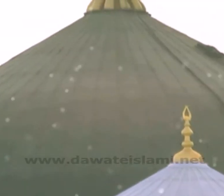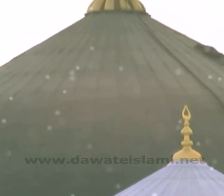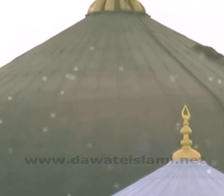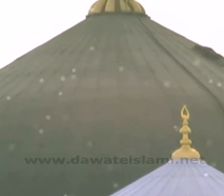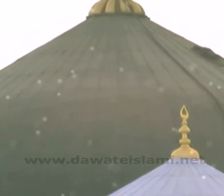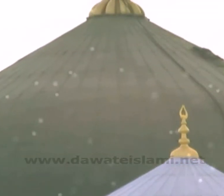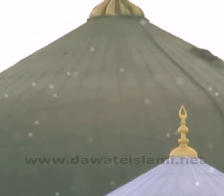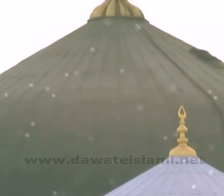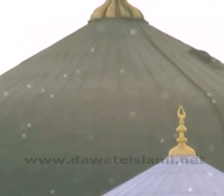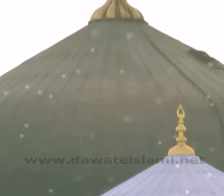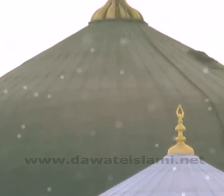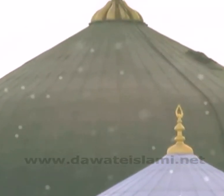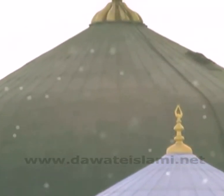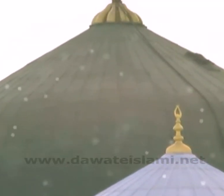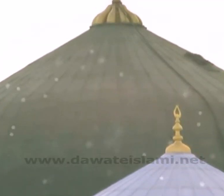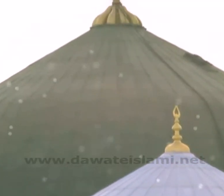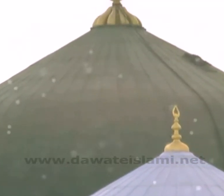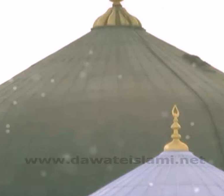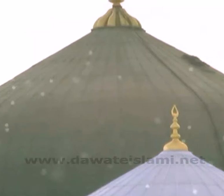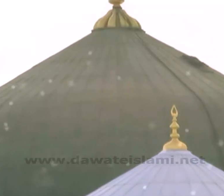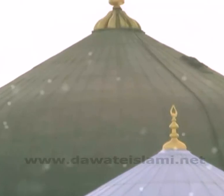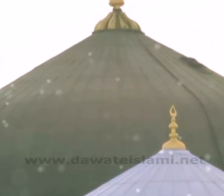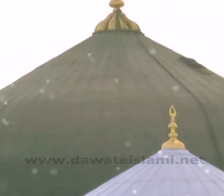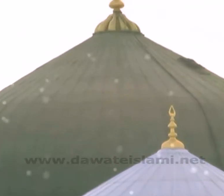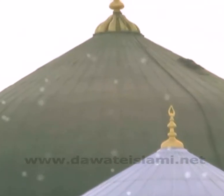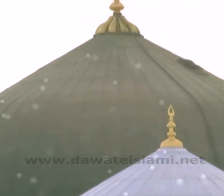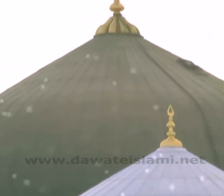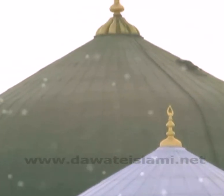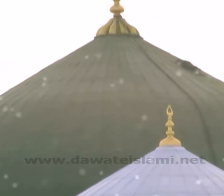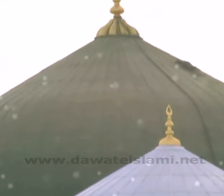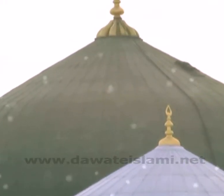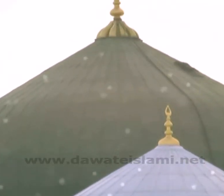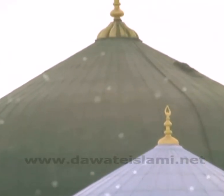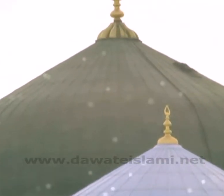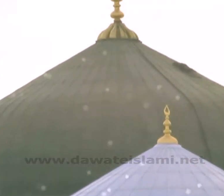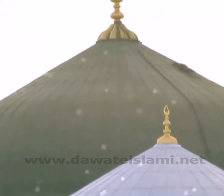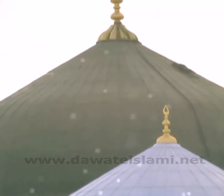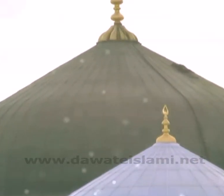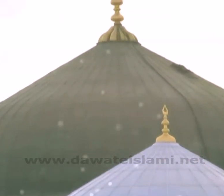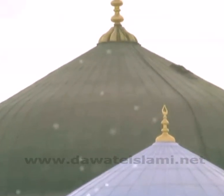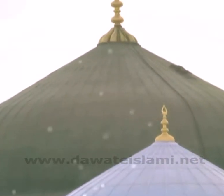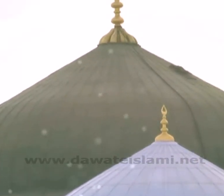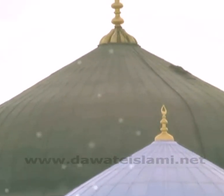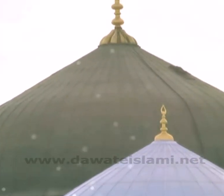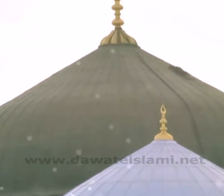صلی وسلم و بارک علی سیدنا و مولانا محمد النبی جل امی الحبیب العالی القدر العظیم اللہ